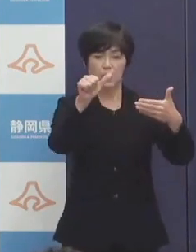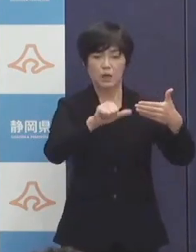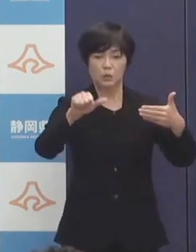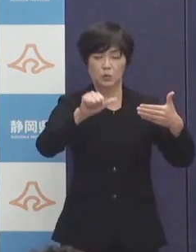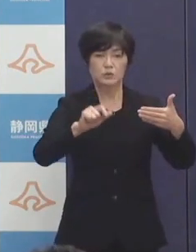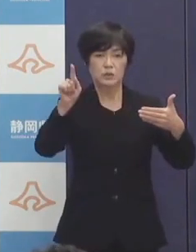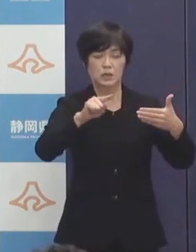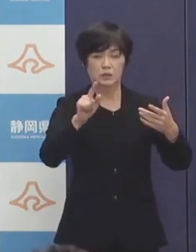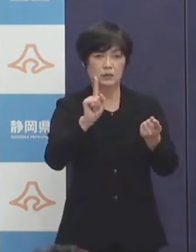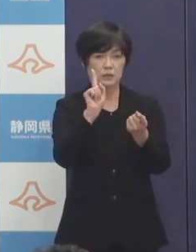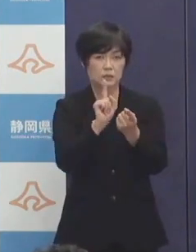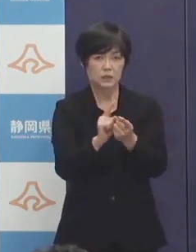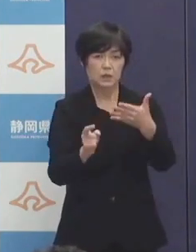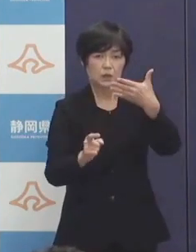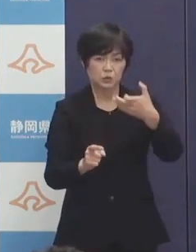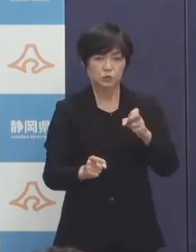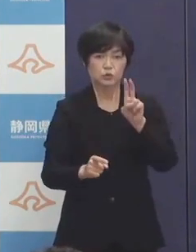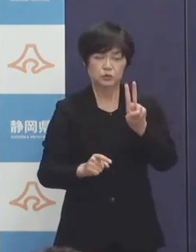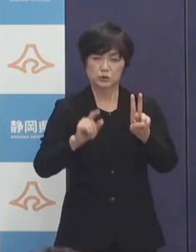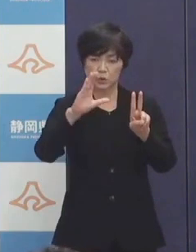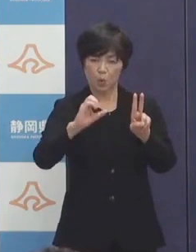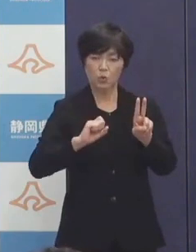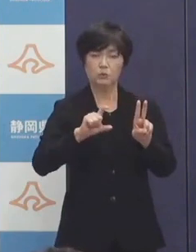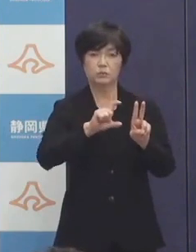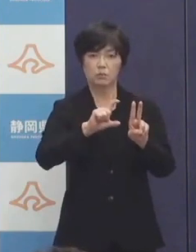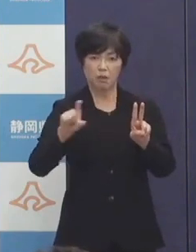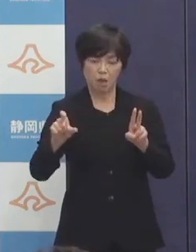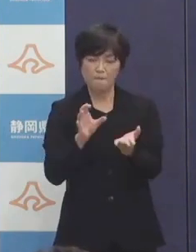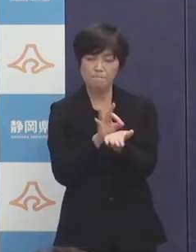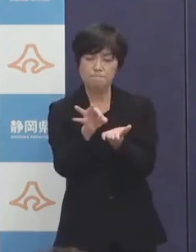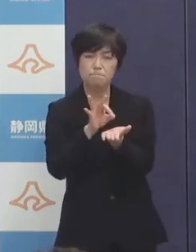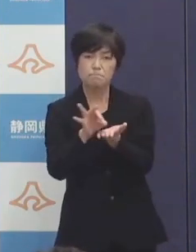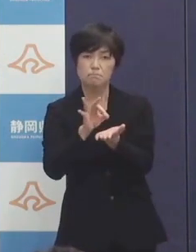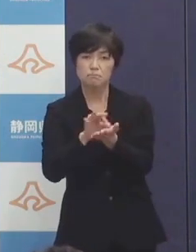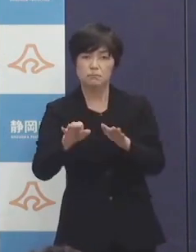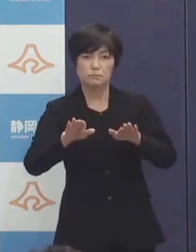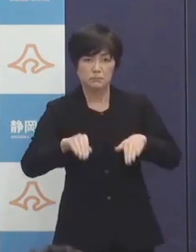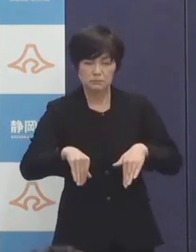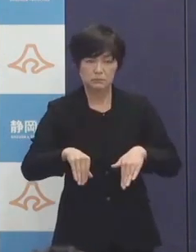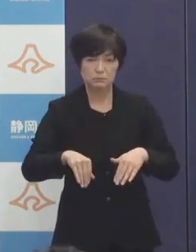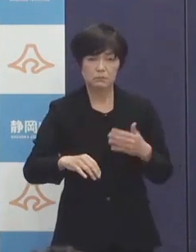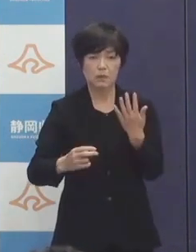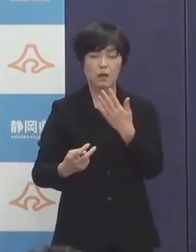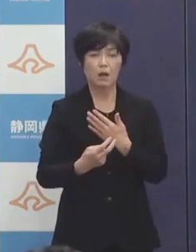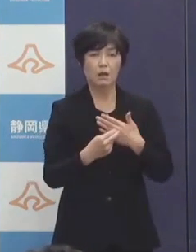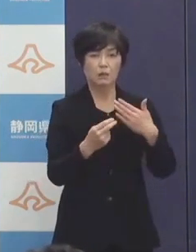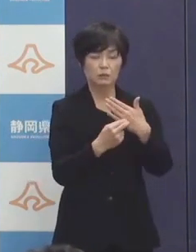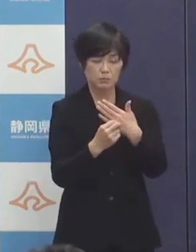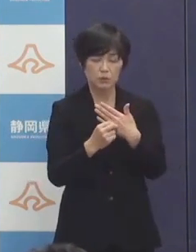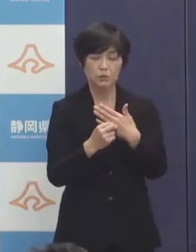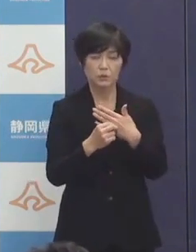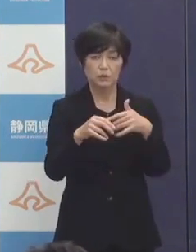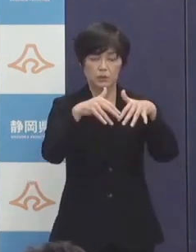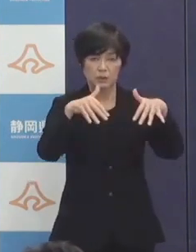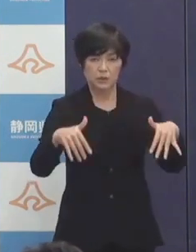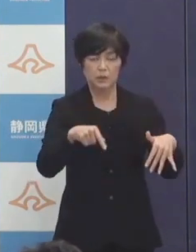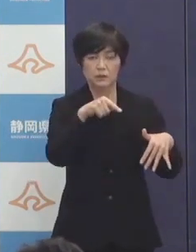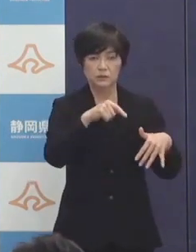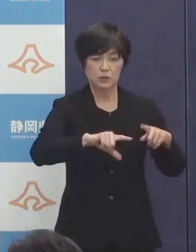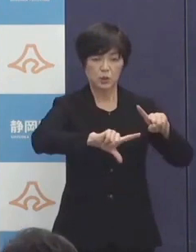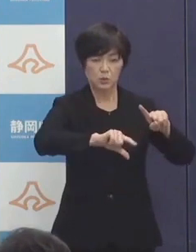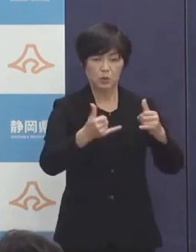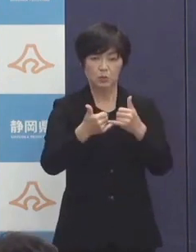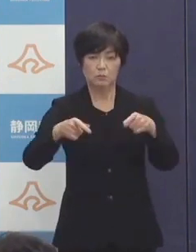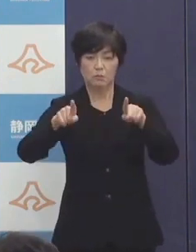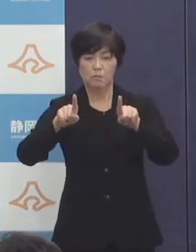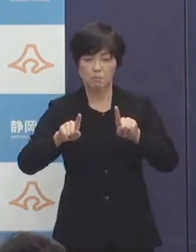合計92億円余りとなりました。また医療機関に対しましては、公立民間